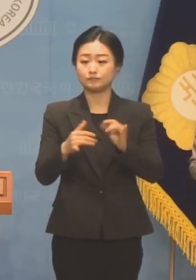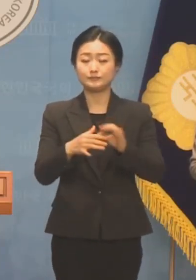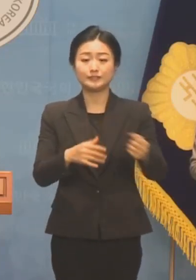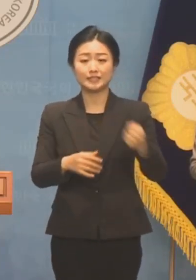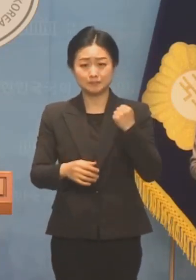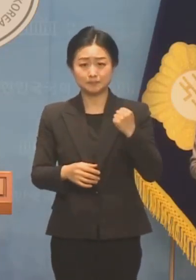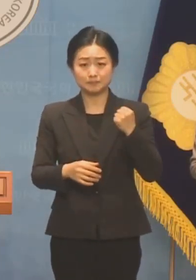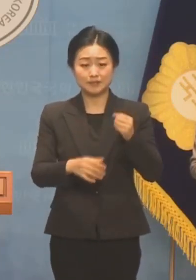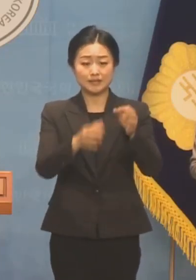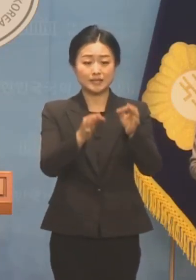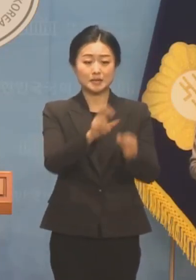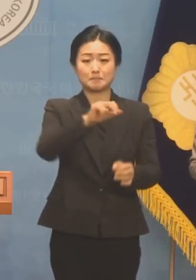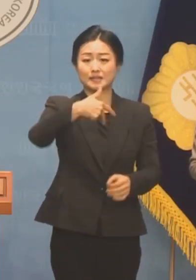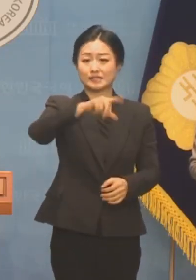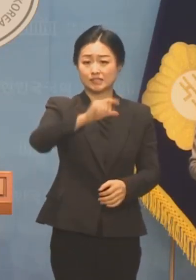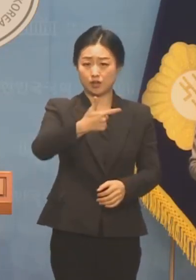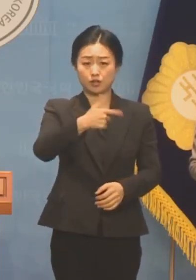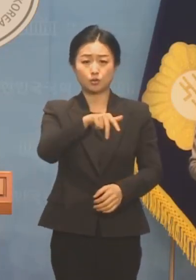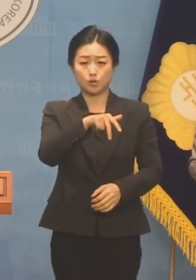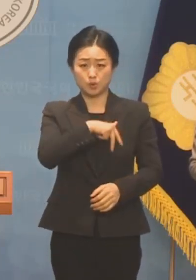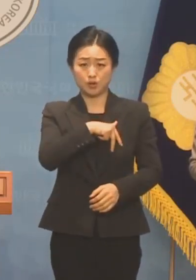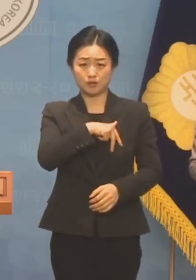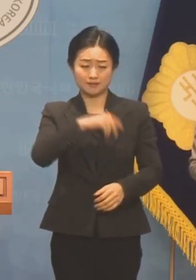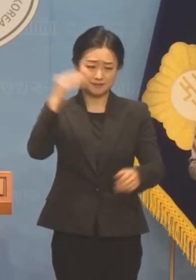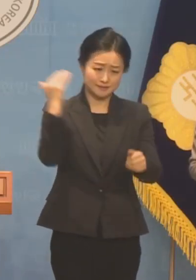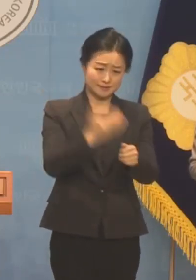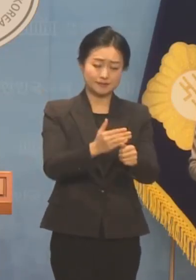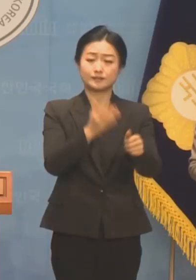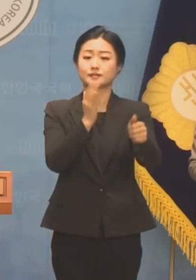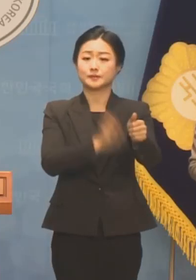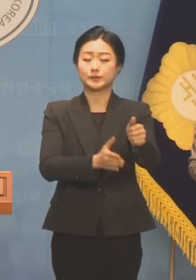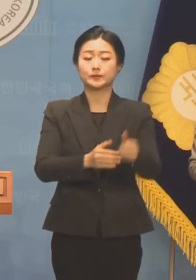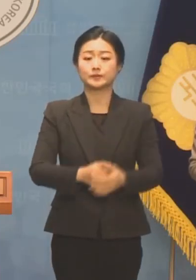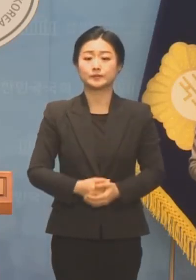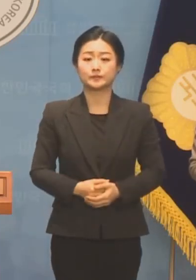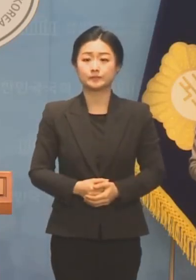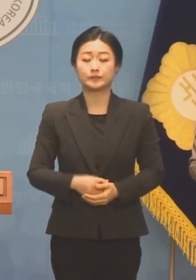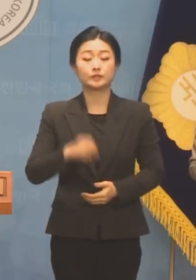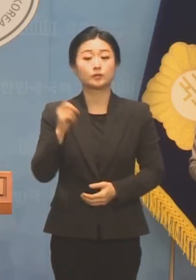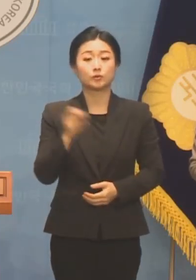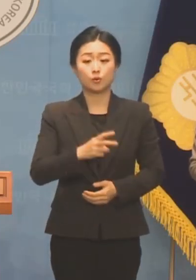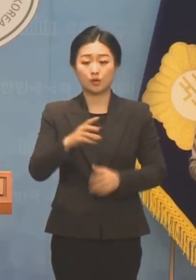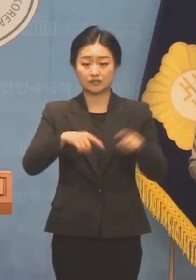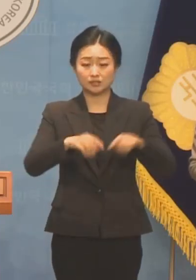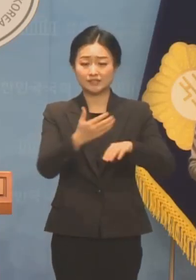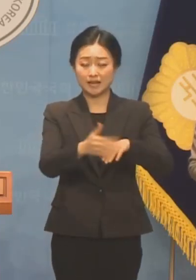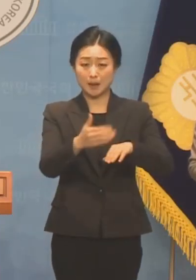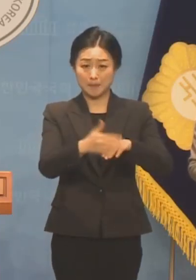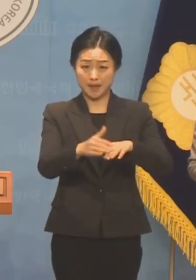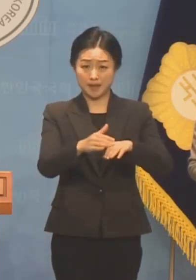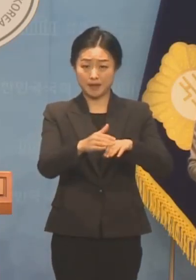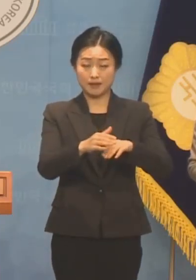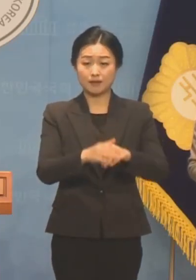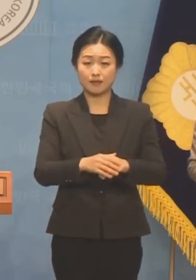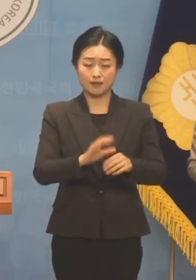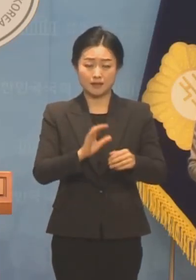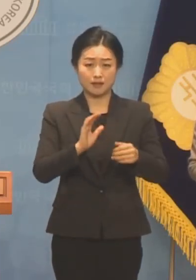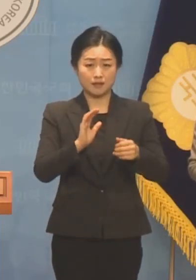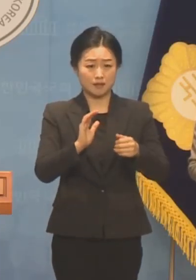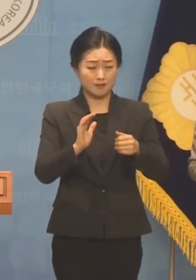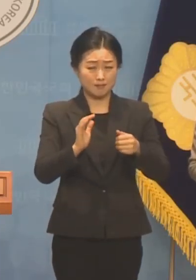국민의힘은 당장 김민전 의원을 제명하십시오. 특히 정치 깡패 백색 테러